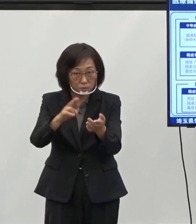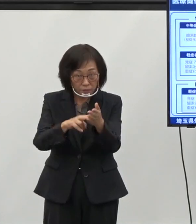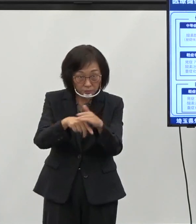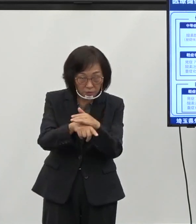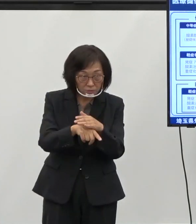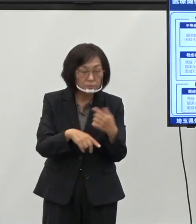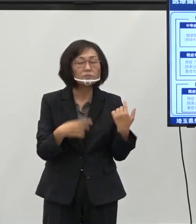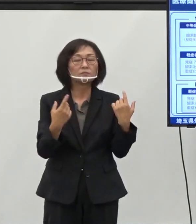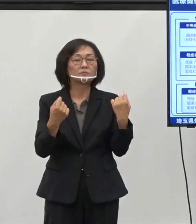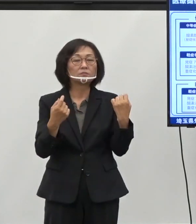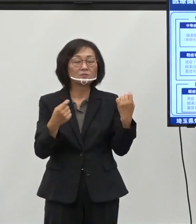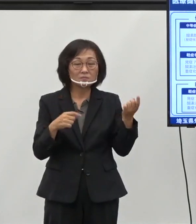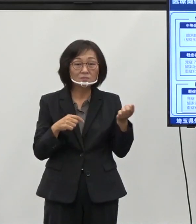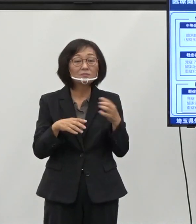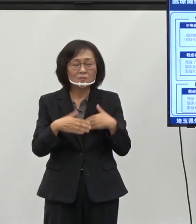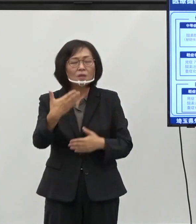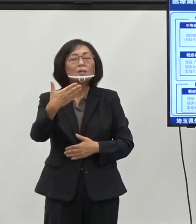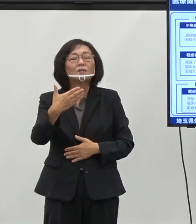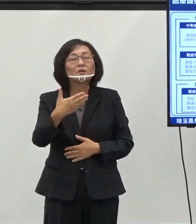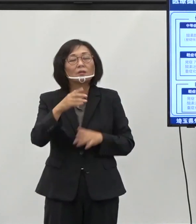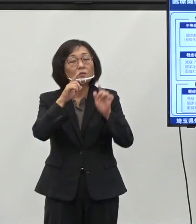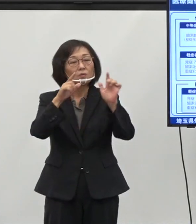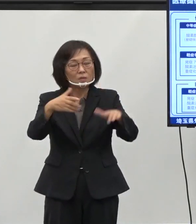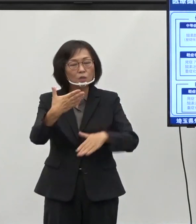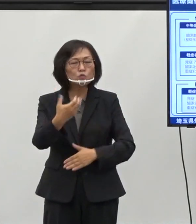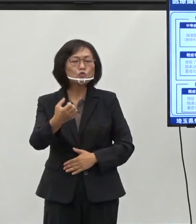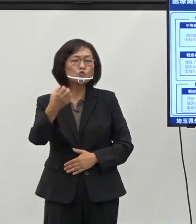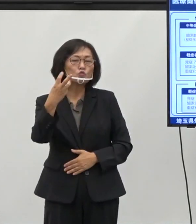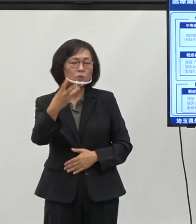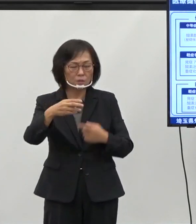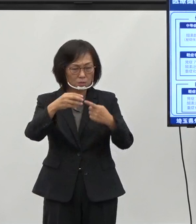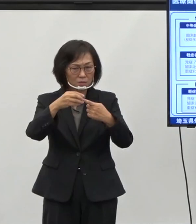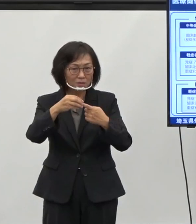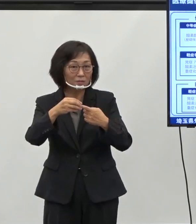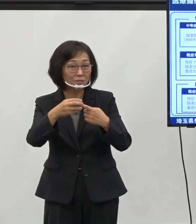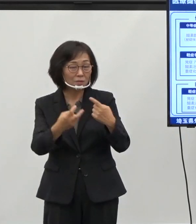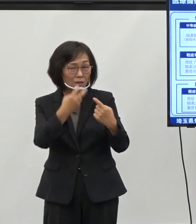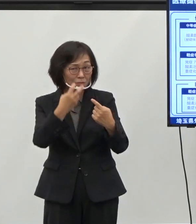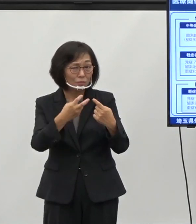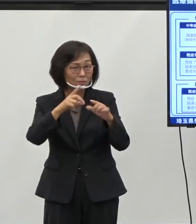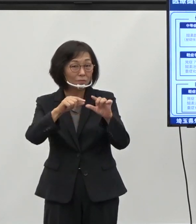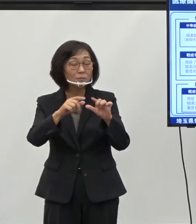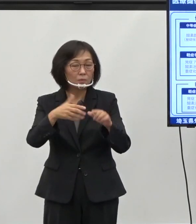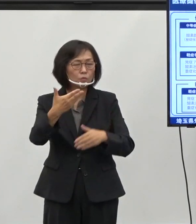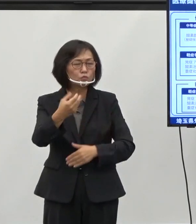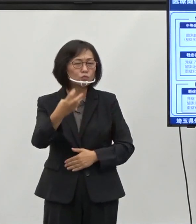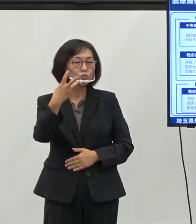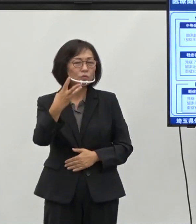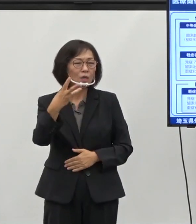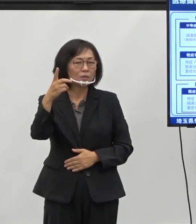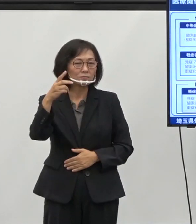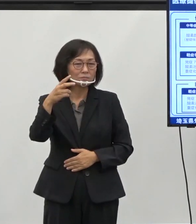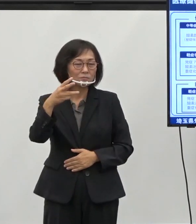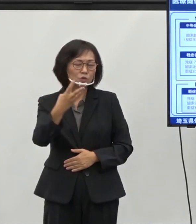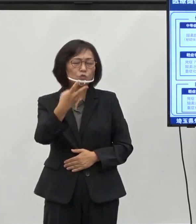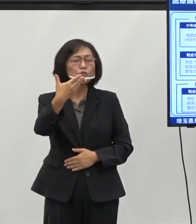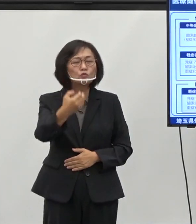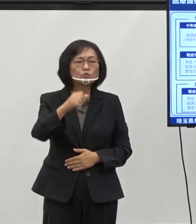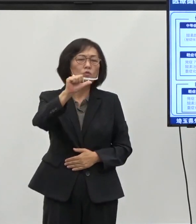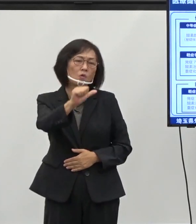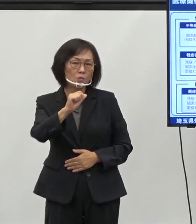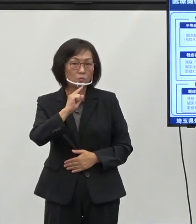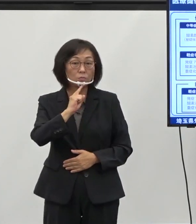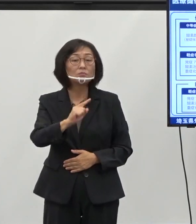といってもいろいろありますので、92の人もいればもっと低い人もいろいろいるでしょうから、そこは当然専門家の目が必要だと思います